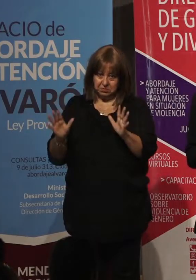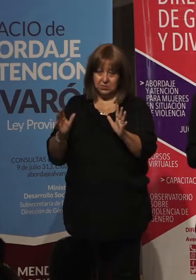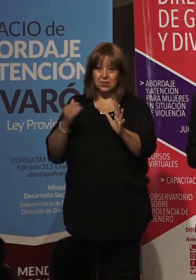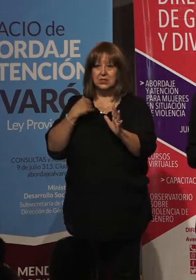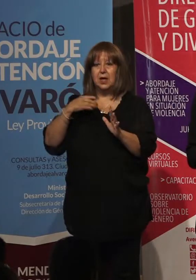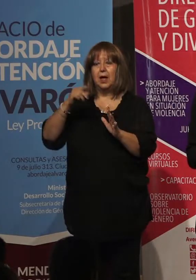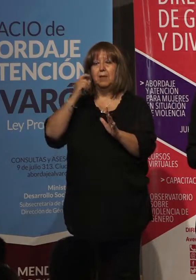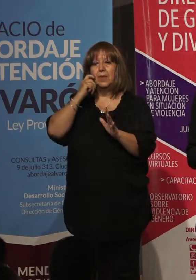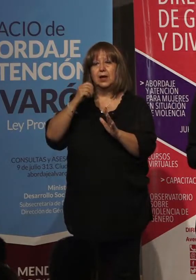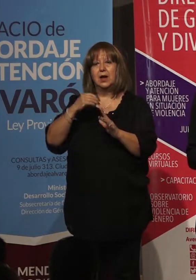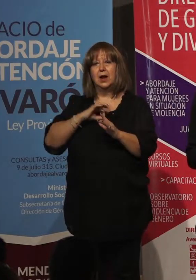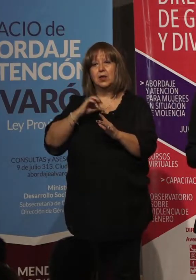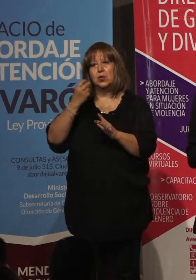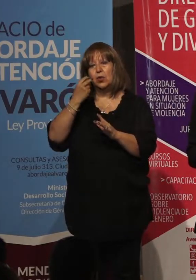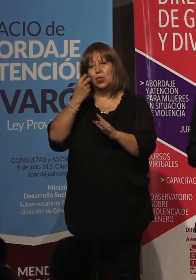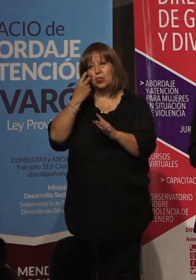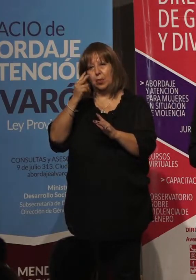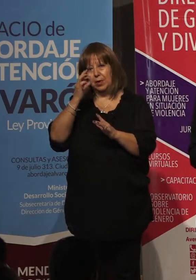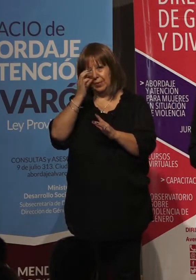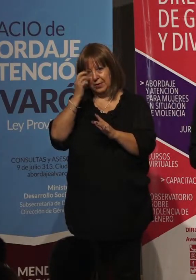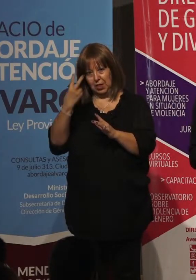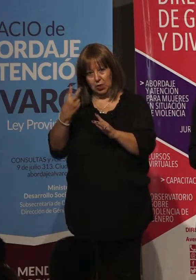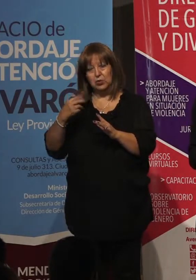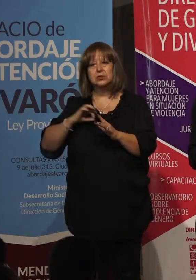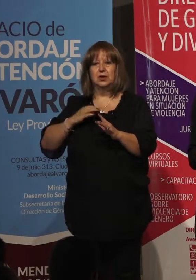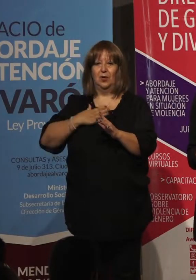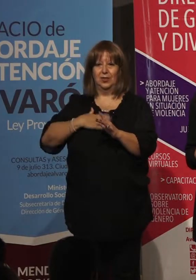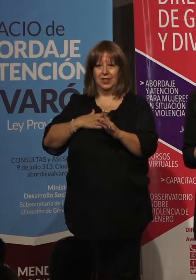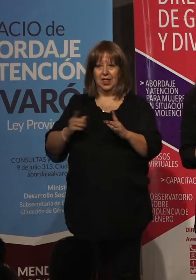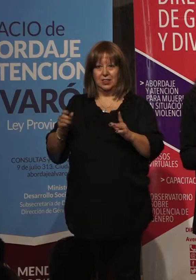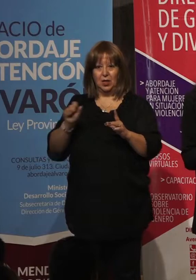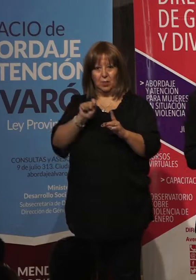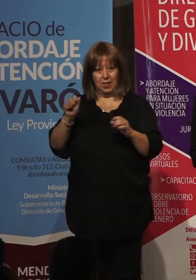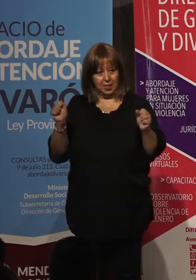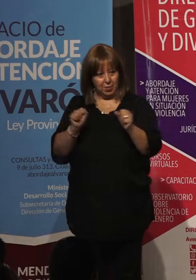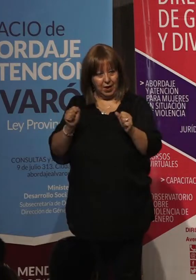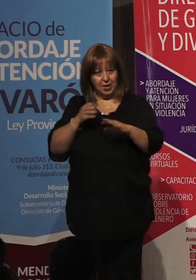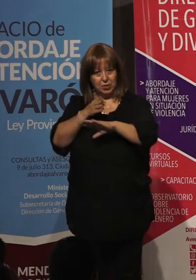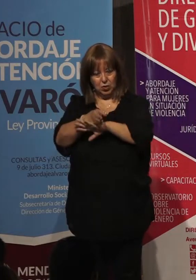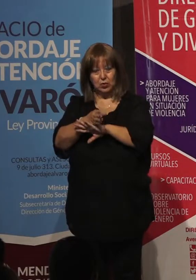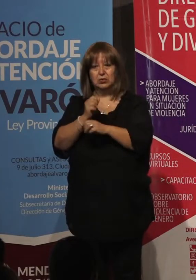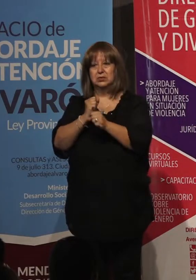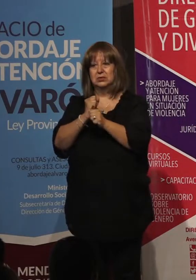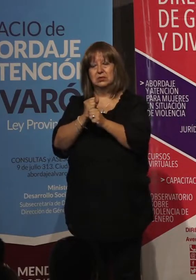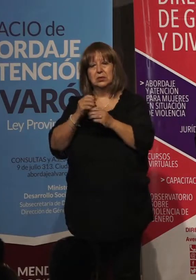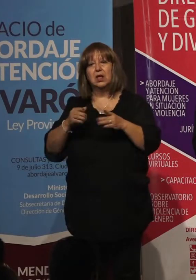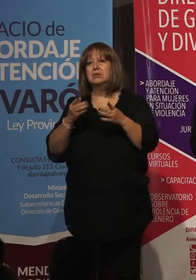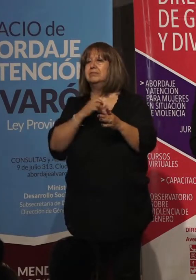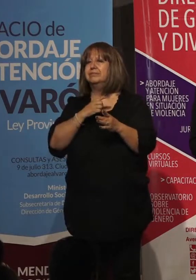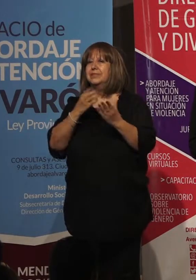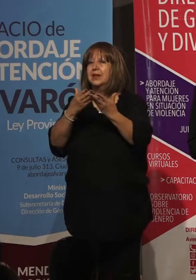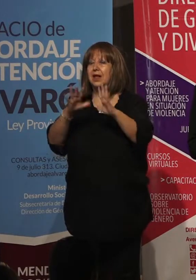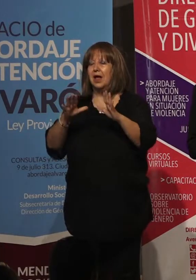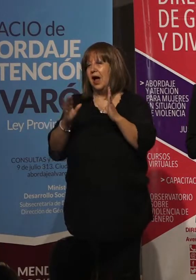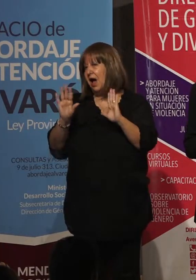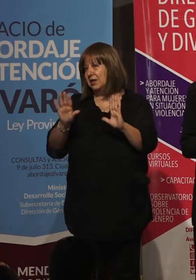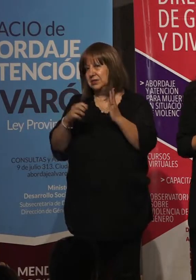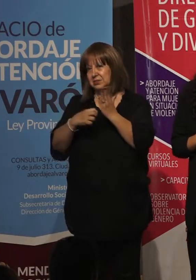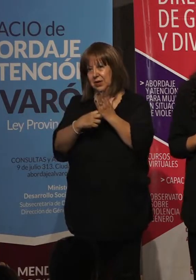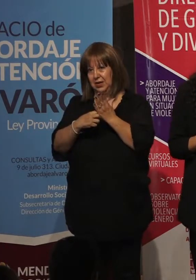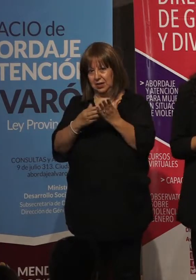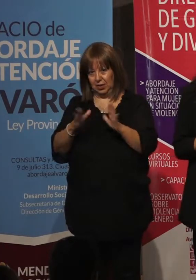Ingresó Micaela en mayo del 2022, es algo de lo que estamos extremadamente orgullosos, y es la apertura que está teniendo el Ministerio